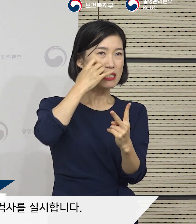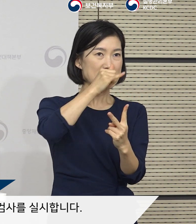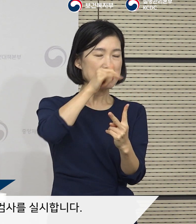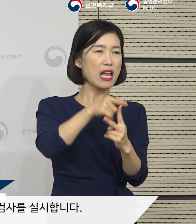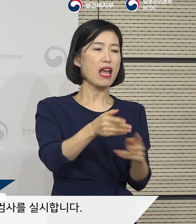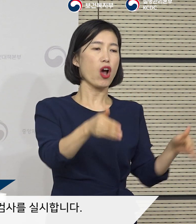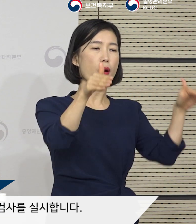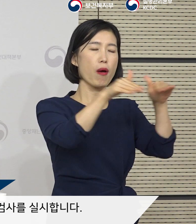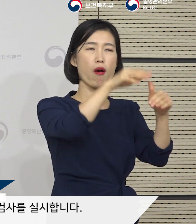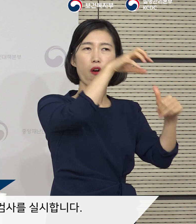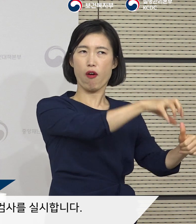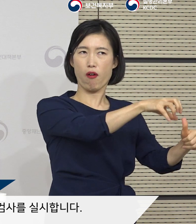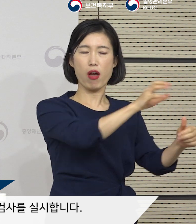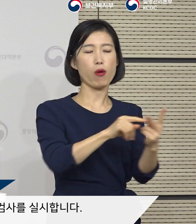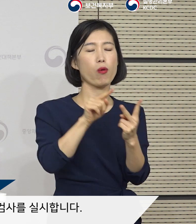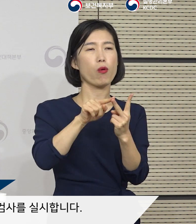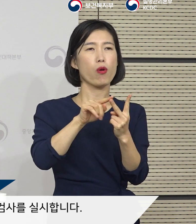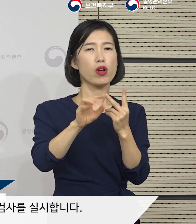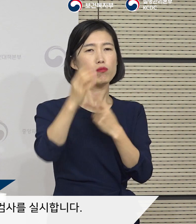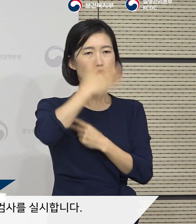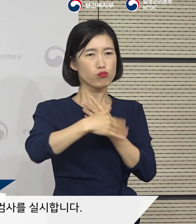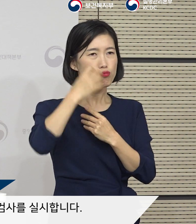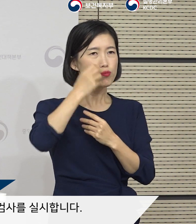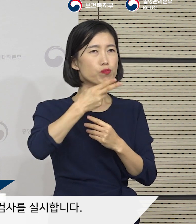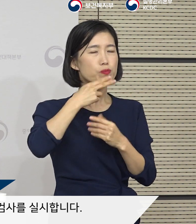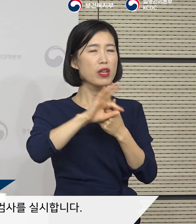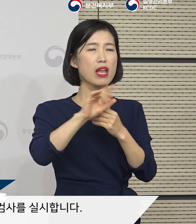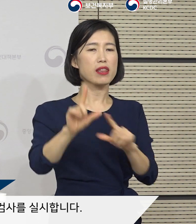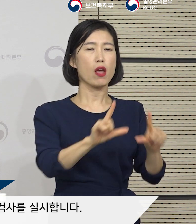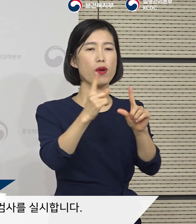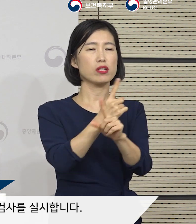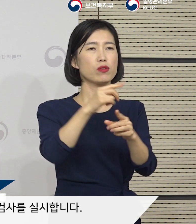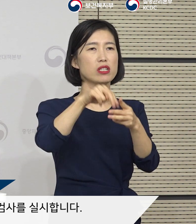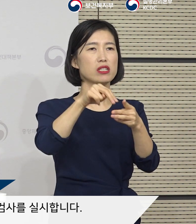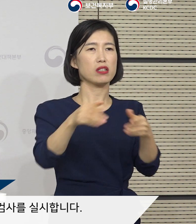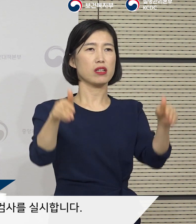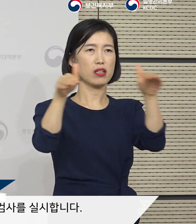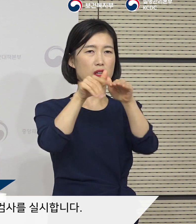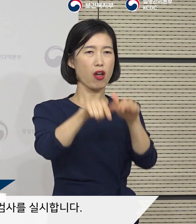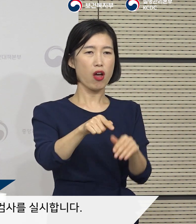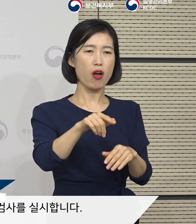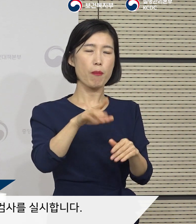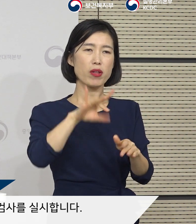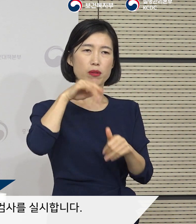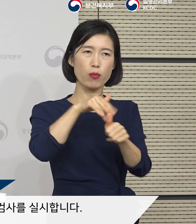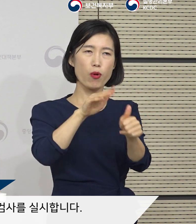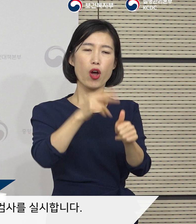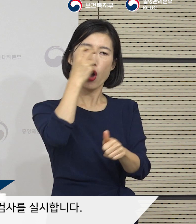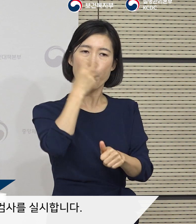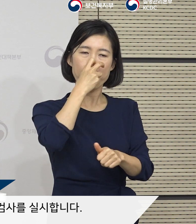격리시설에서 무증상자는 지정된 임시생활시설로 이동하여 진단검사를 실시합니다.